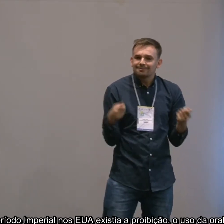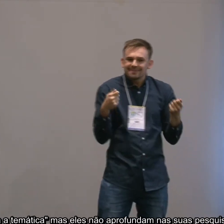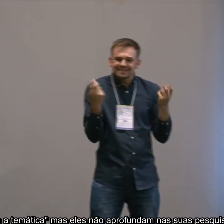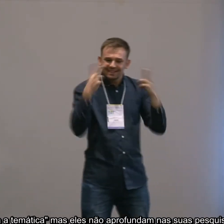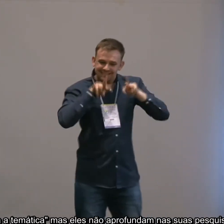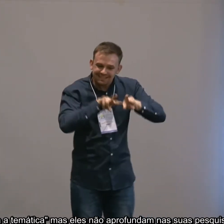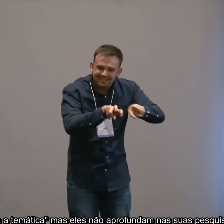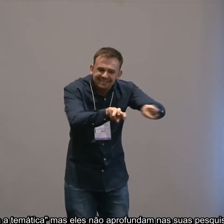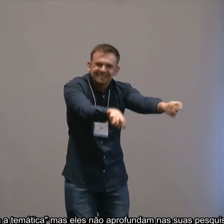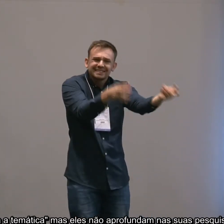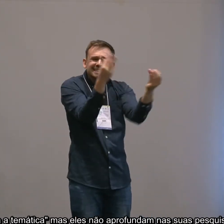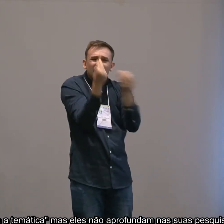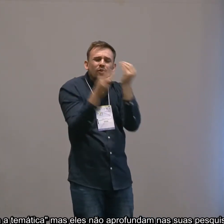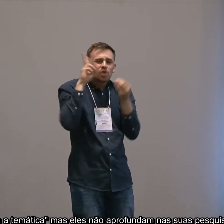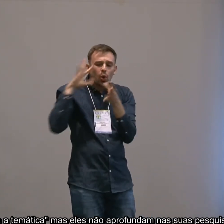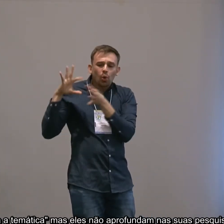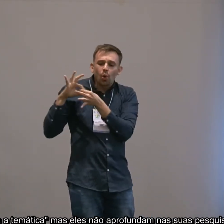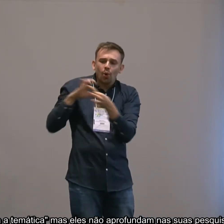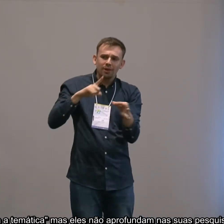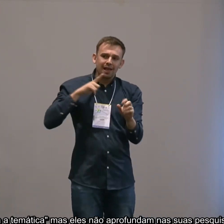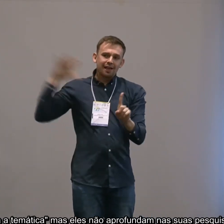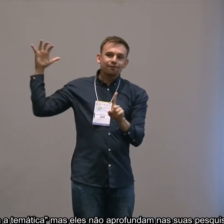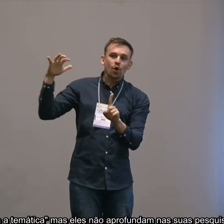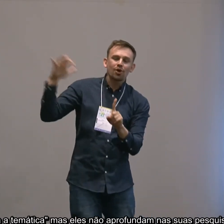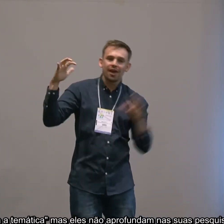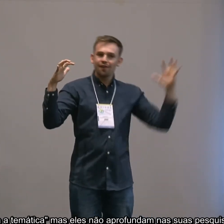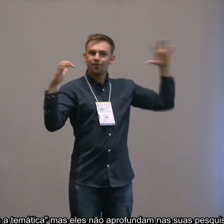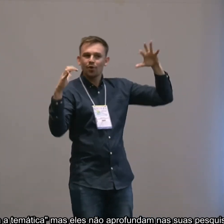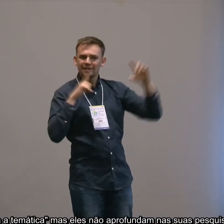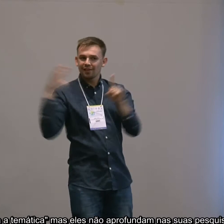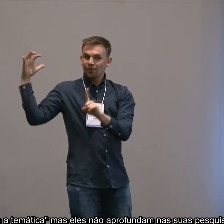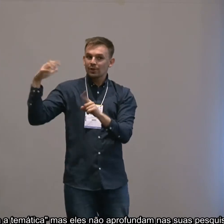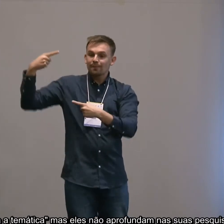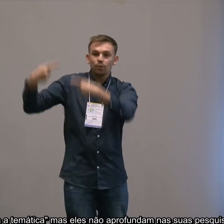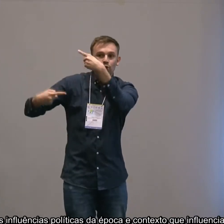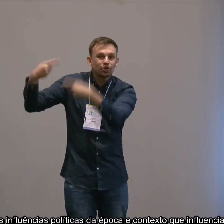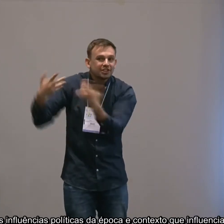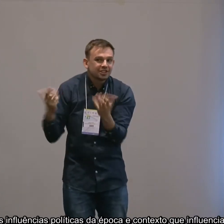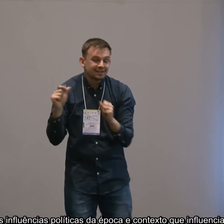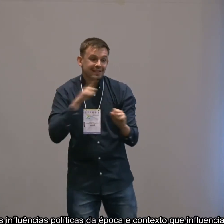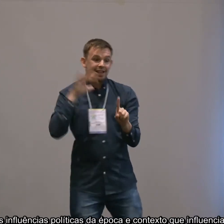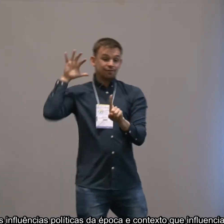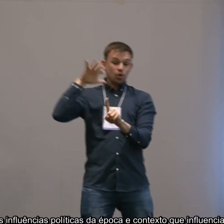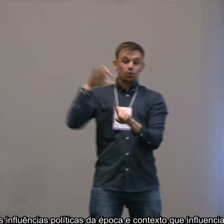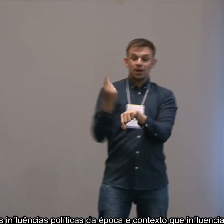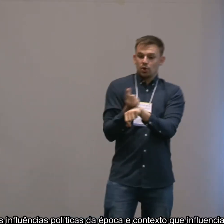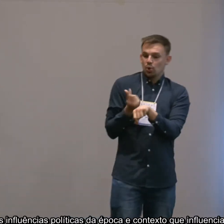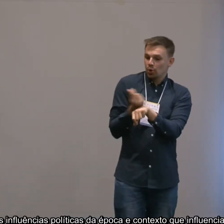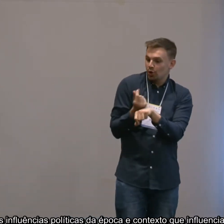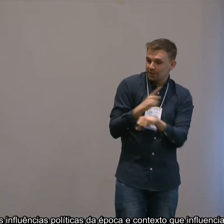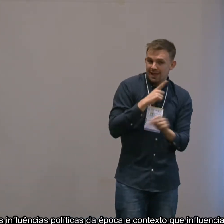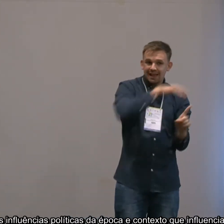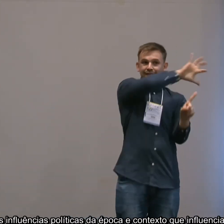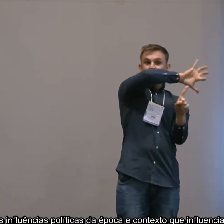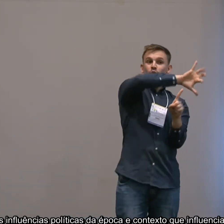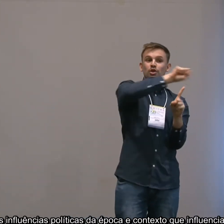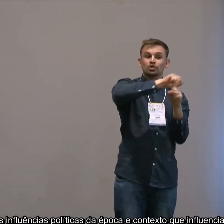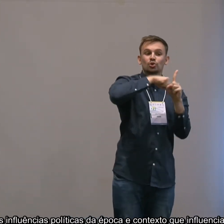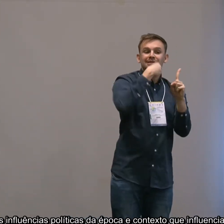a temática mas eles não aprofundam nas suas pesquisas e nas influências políticas da época e do contexto